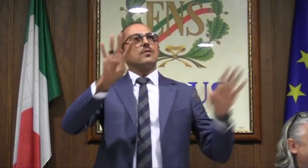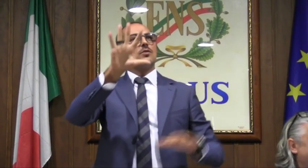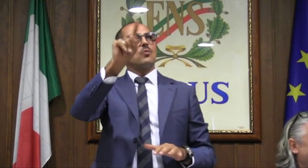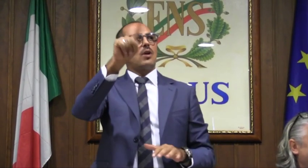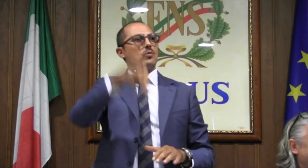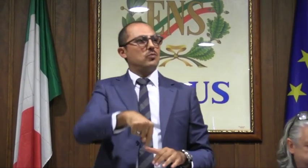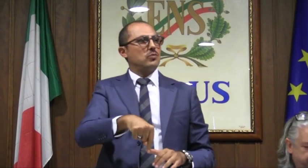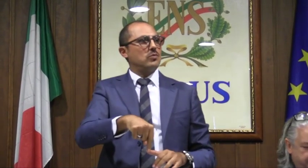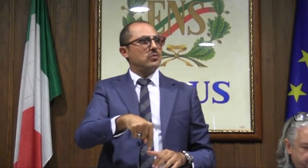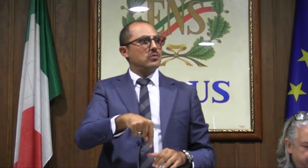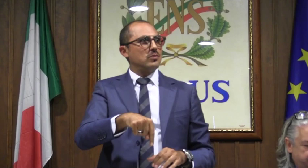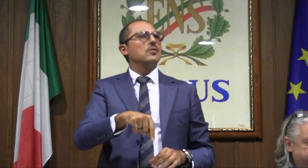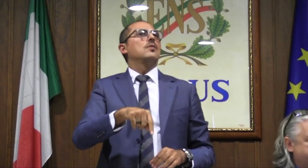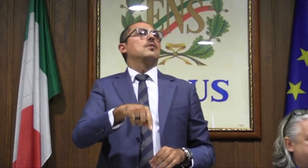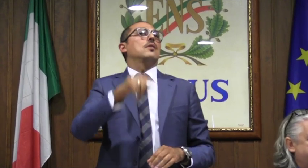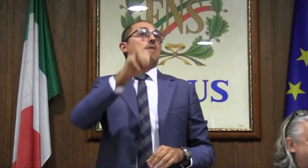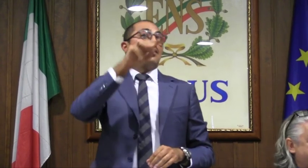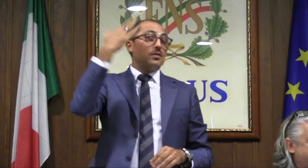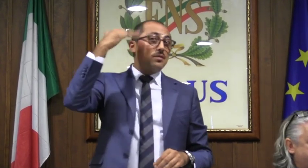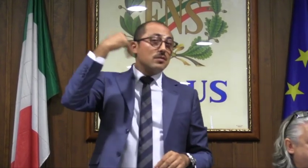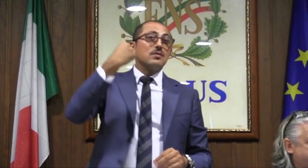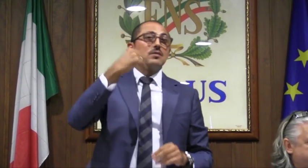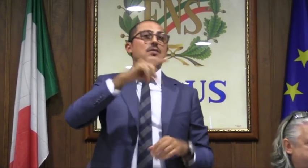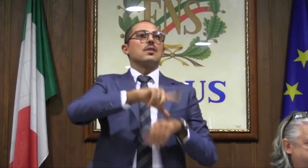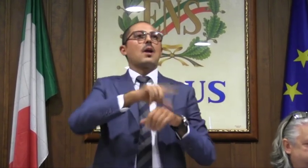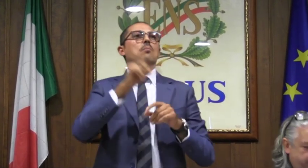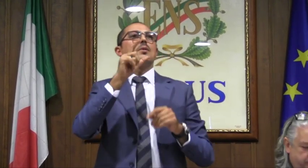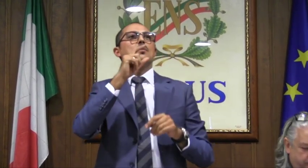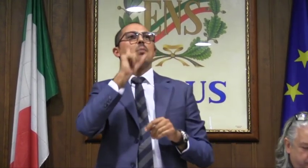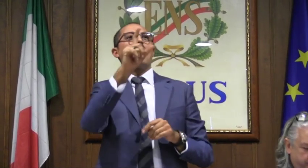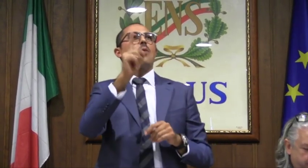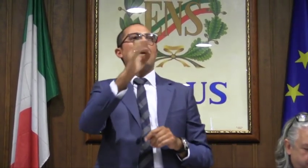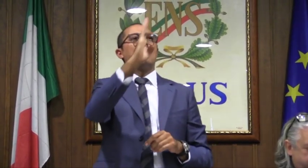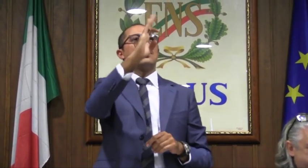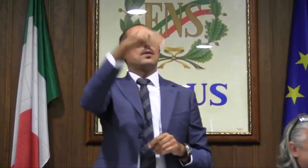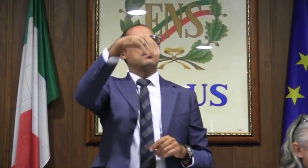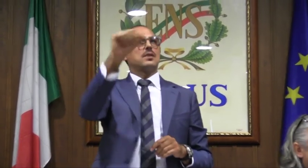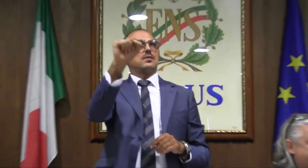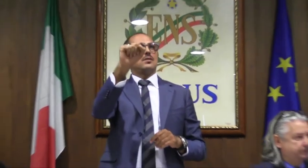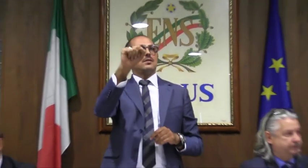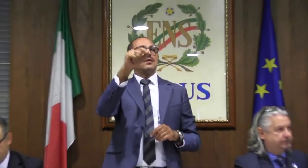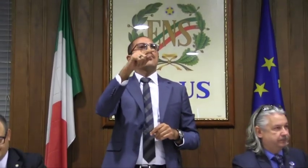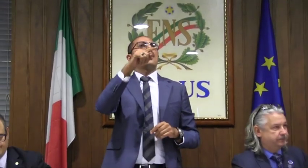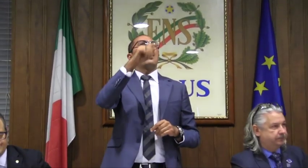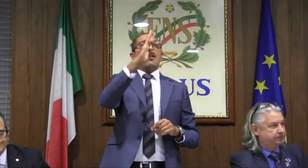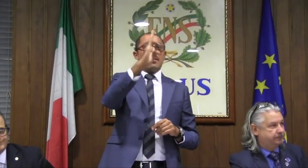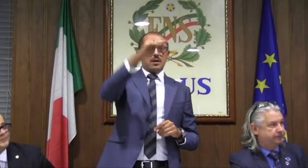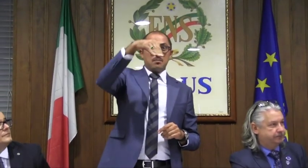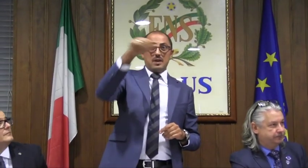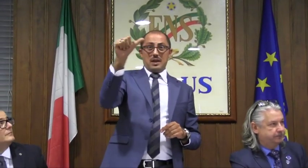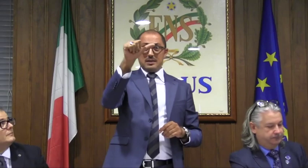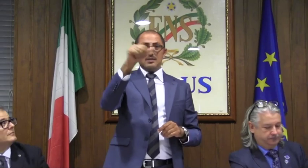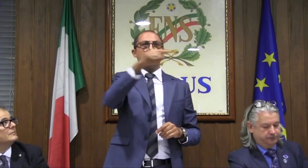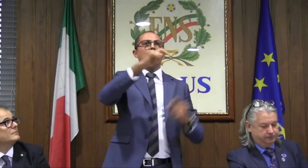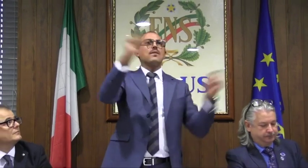e insomma l'anniversario della Federazione della WFD, che è stata fondata proprio qui a Roma.